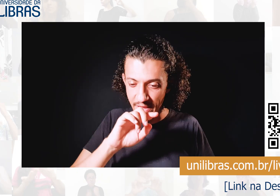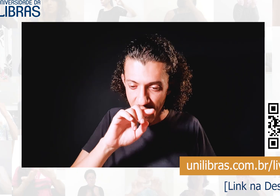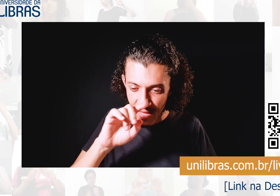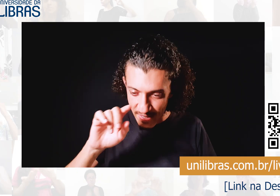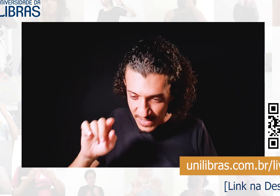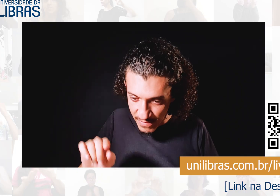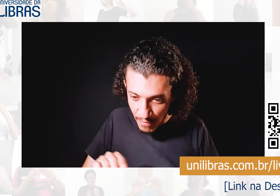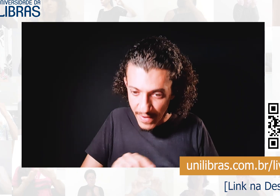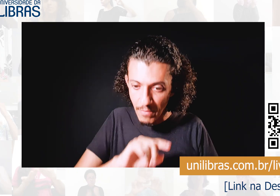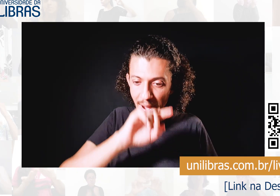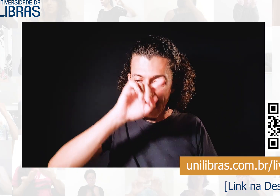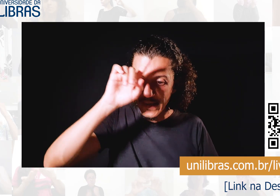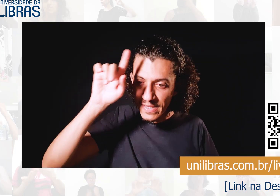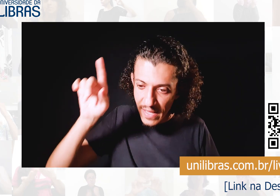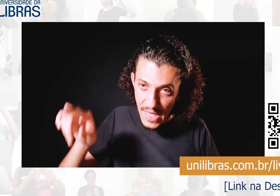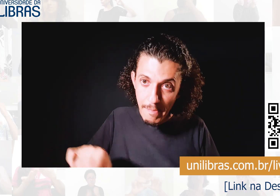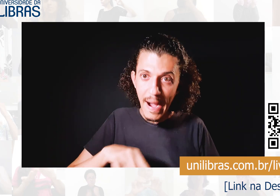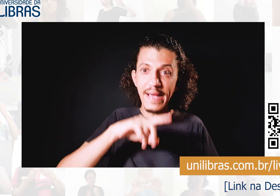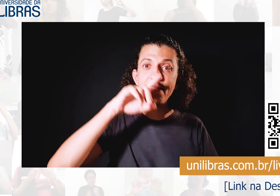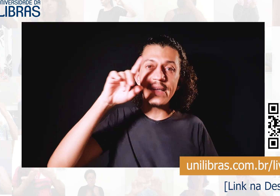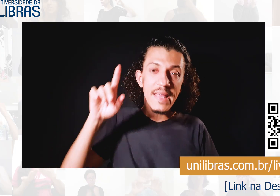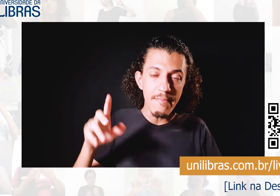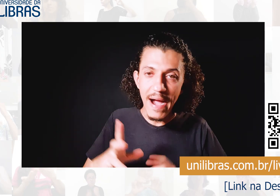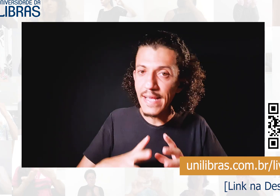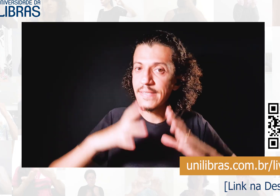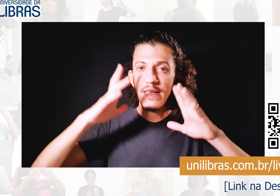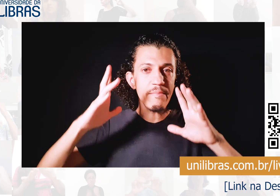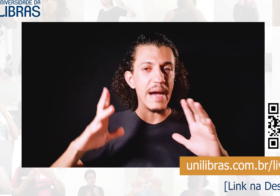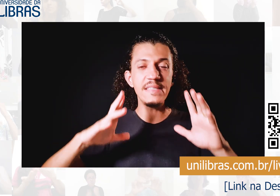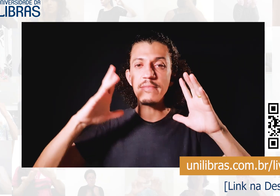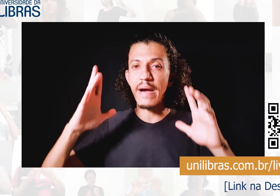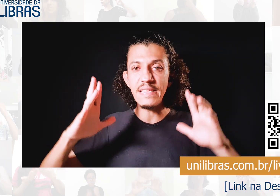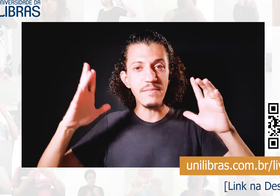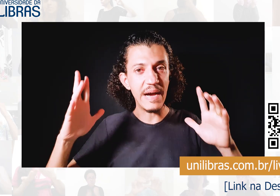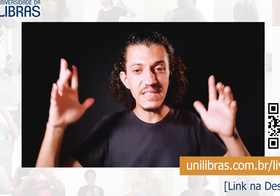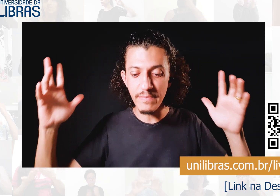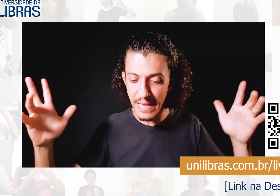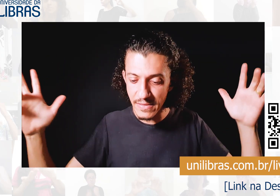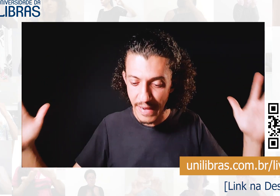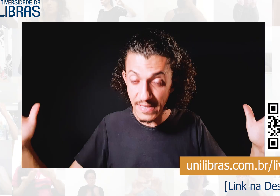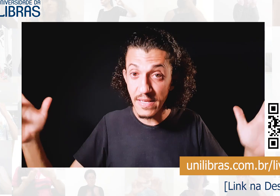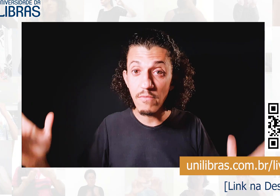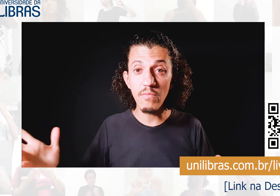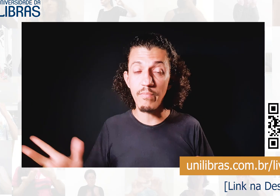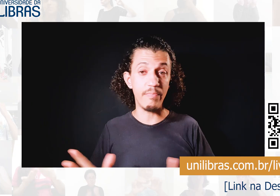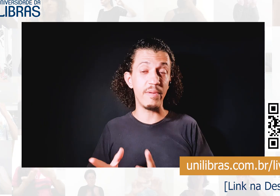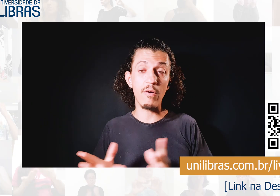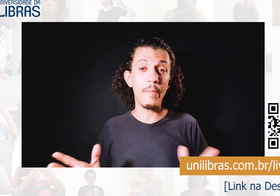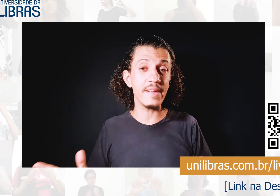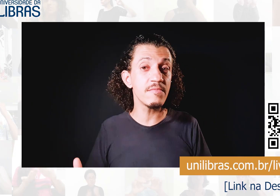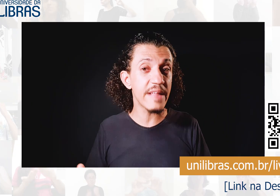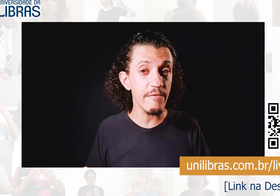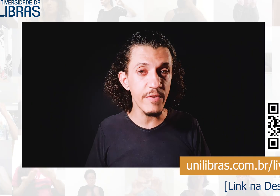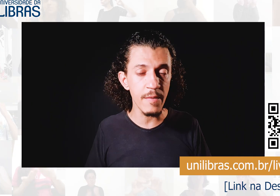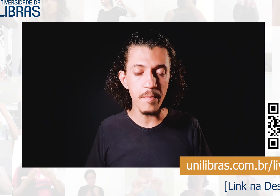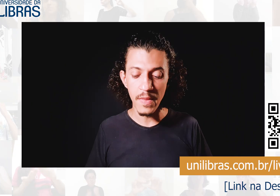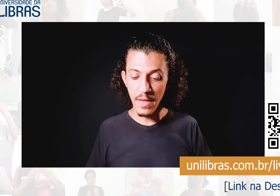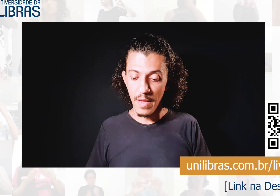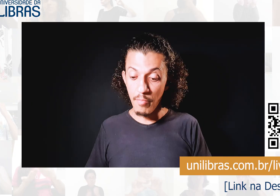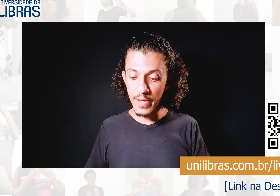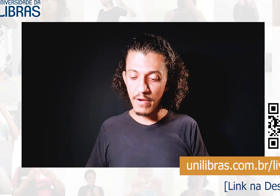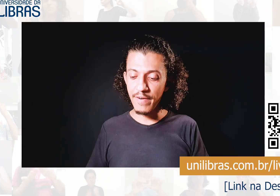Você vai se desenvolvendo mais e mais e mais e mais e mais e mais e mais e mais, e o negócio parece que não tem